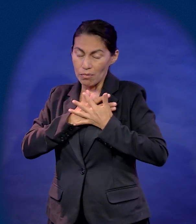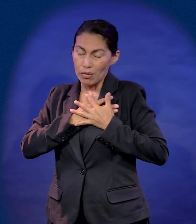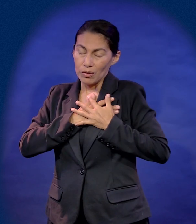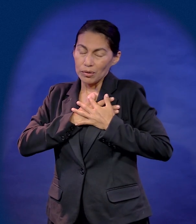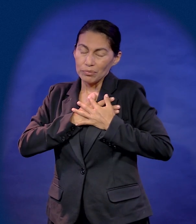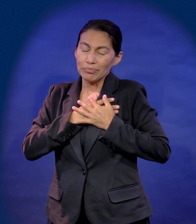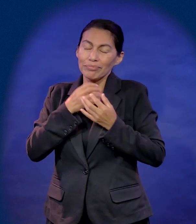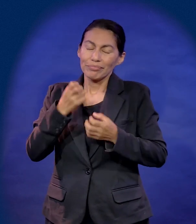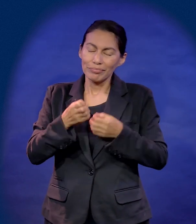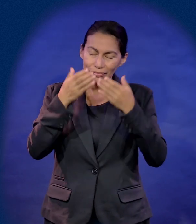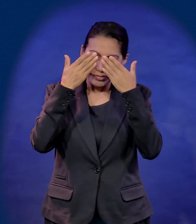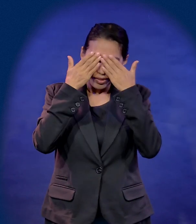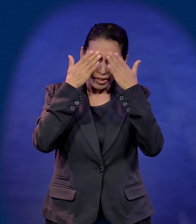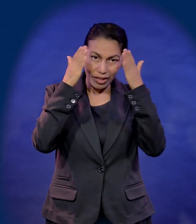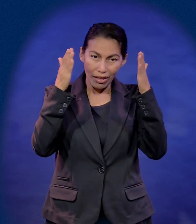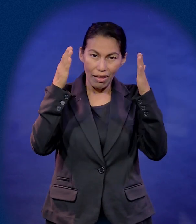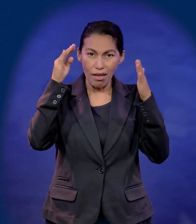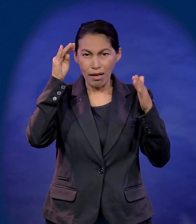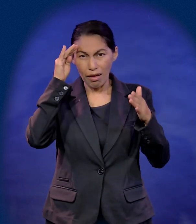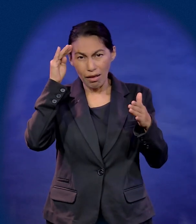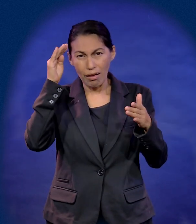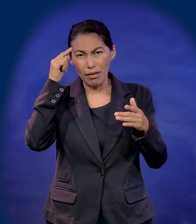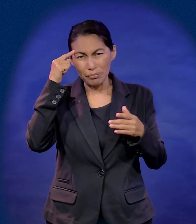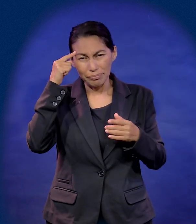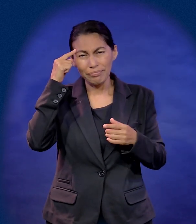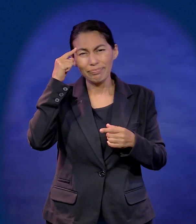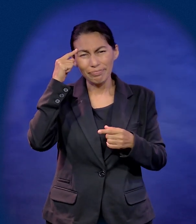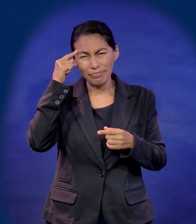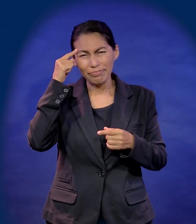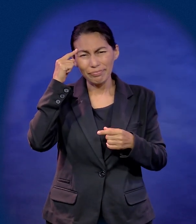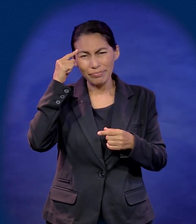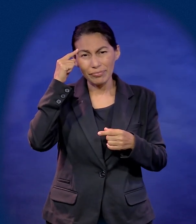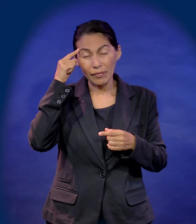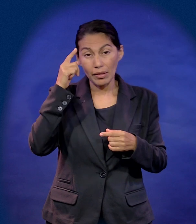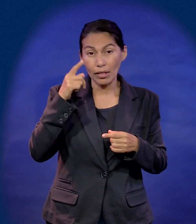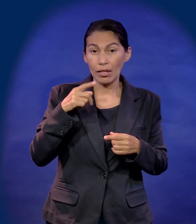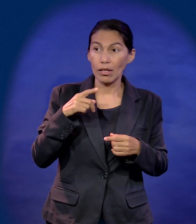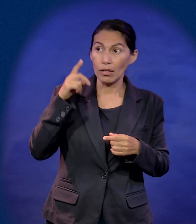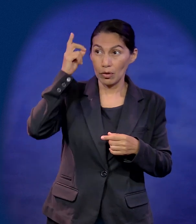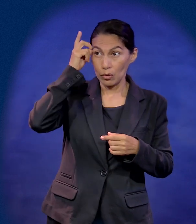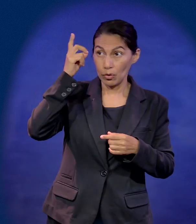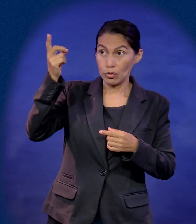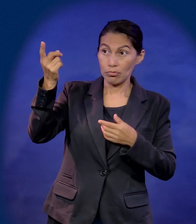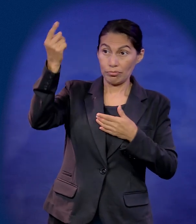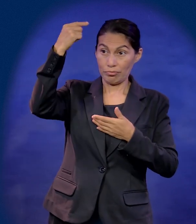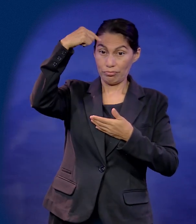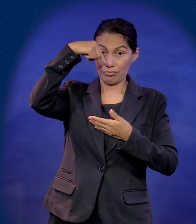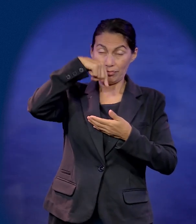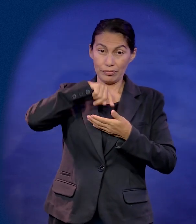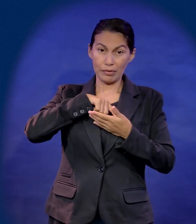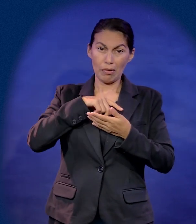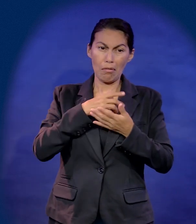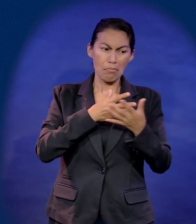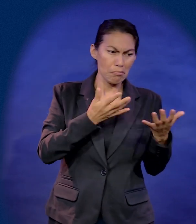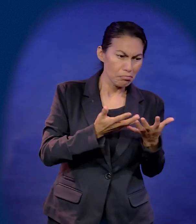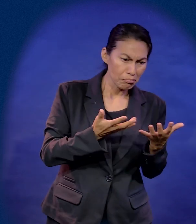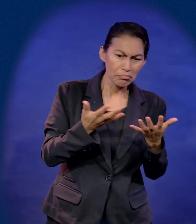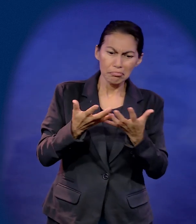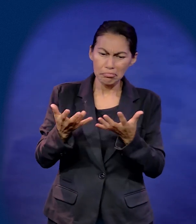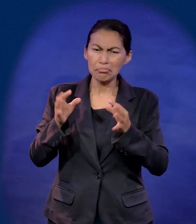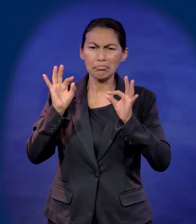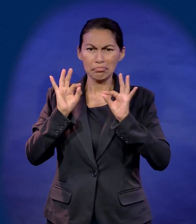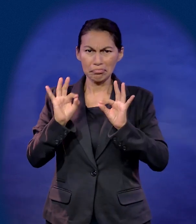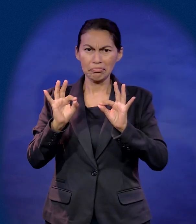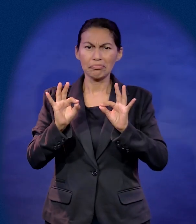claridad, observan, analizan, razonan. Mientras el amor puro hará intervenir a Dios